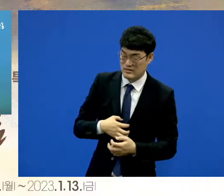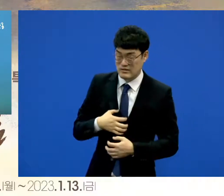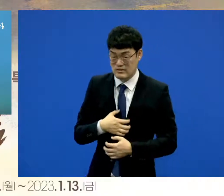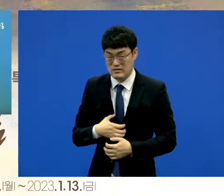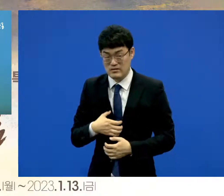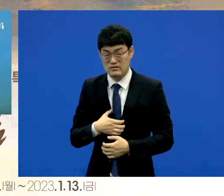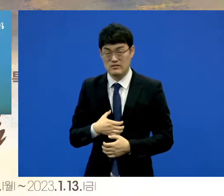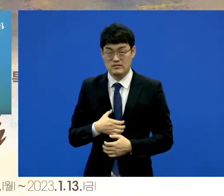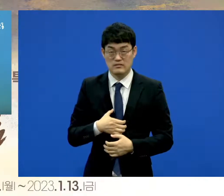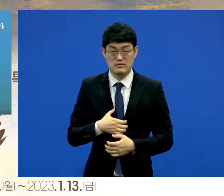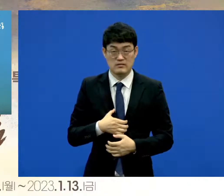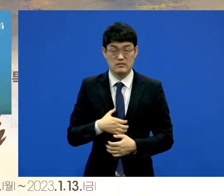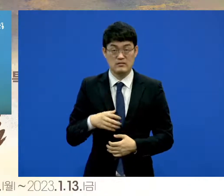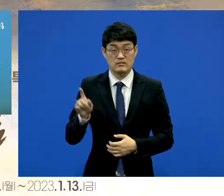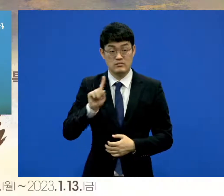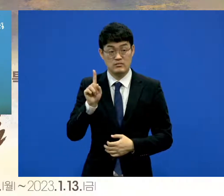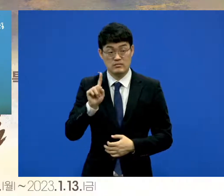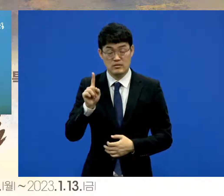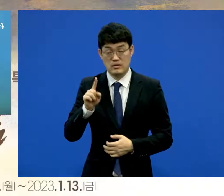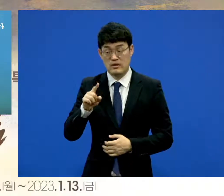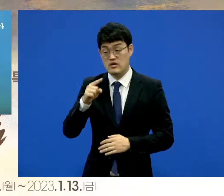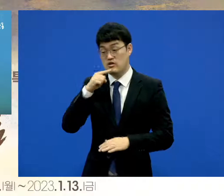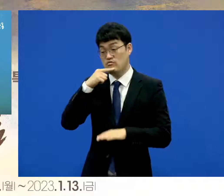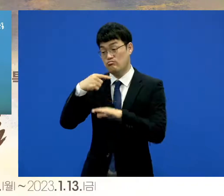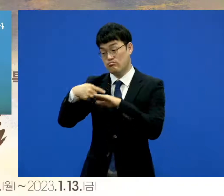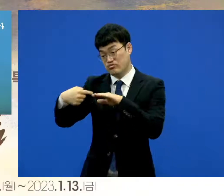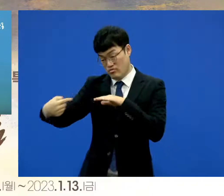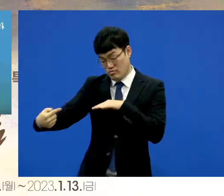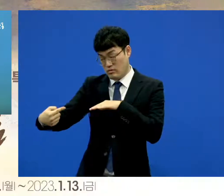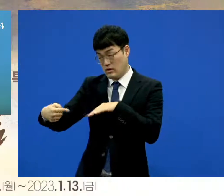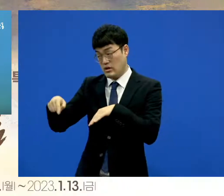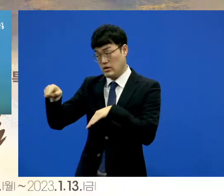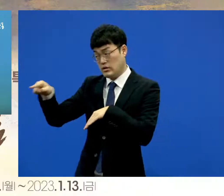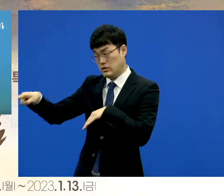무엇보다도 부족 사이였던 그 동네 사람들,